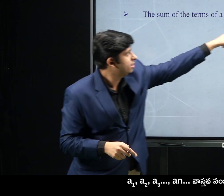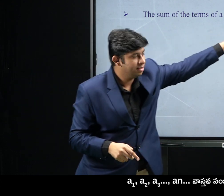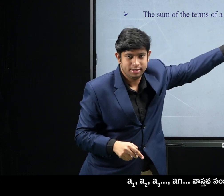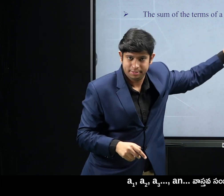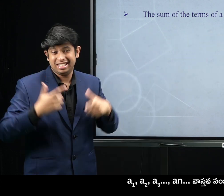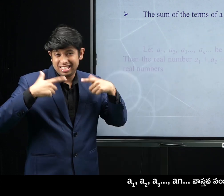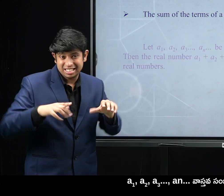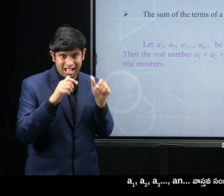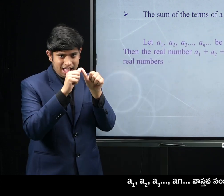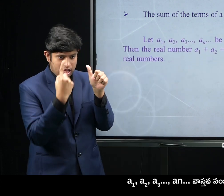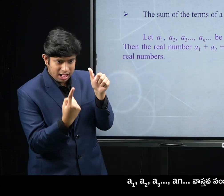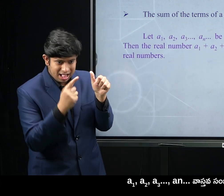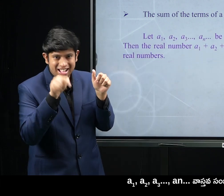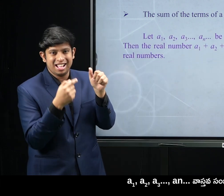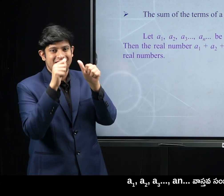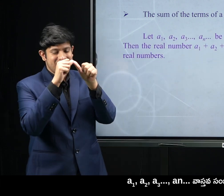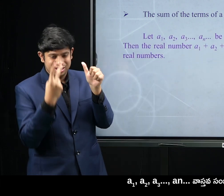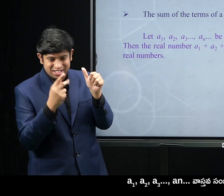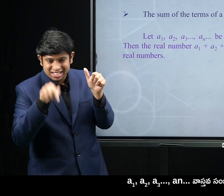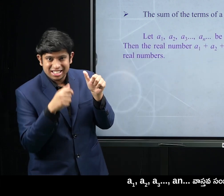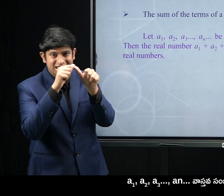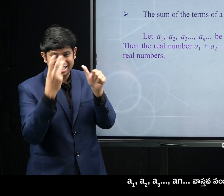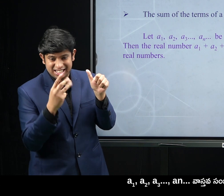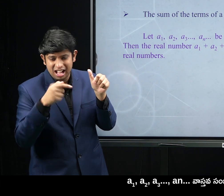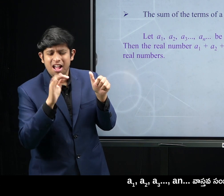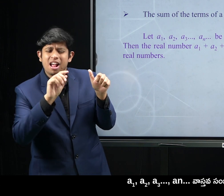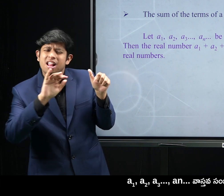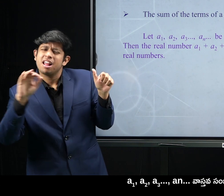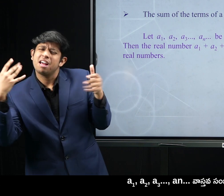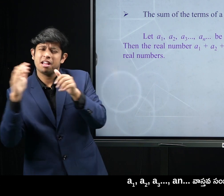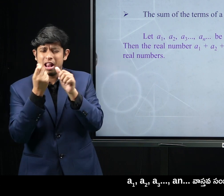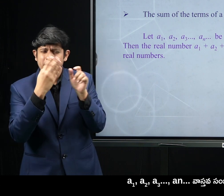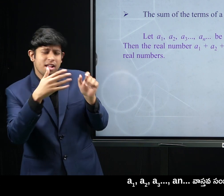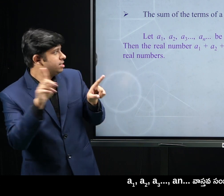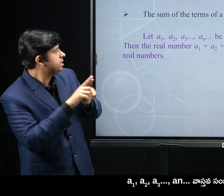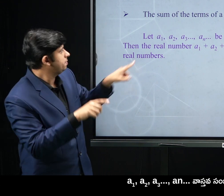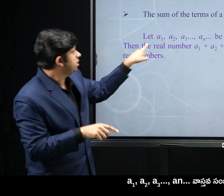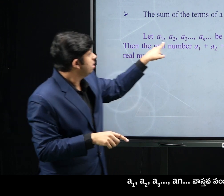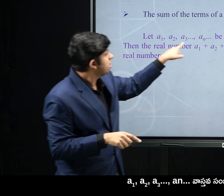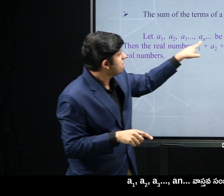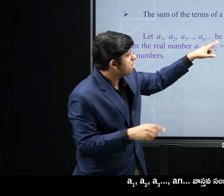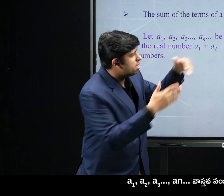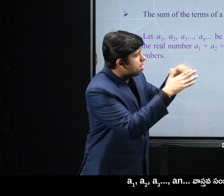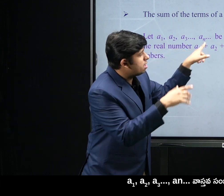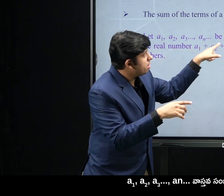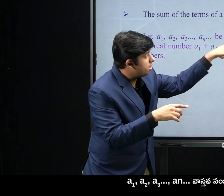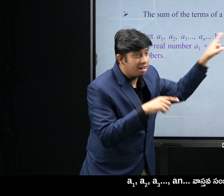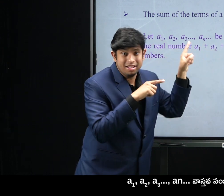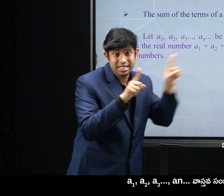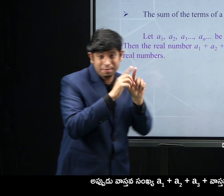A1, A2, A3 అండ్ సో ఆన్ వాస్తవ సంఖ్యల శ్రేణిగా ఉండనివ్వండి.